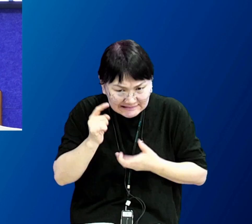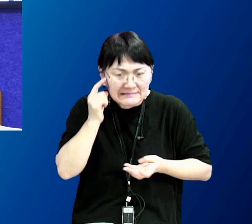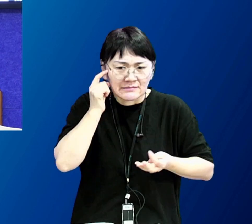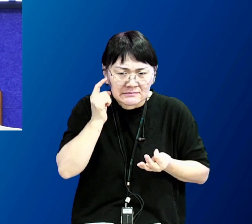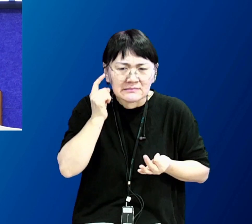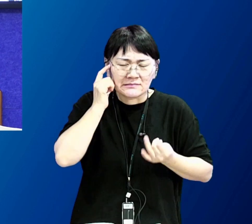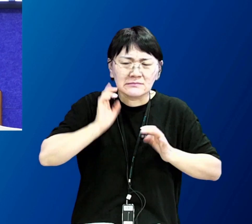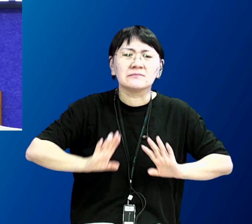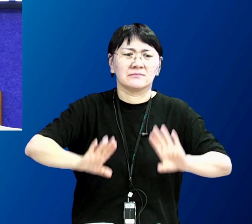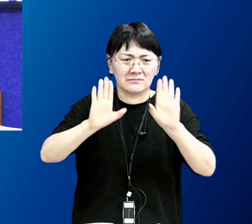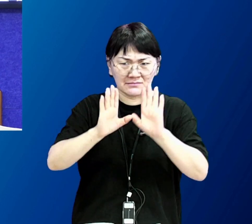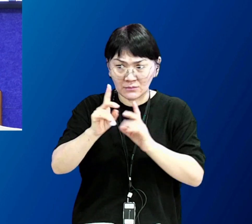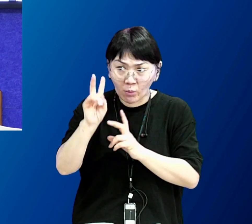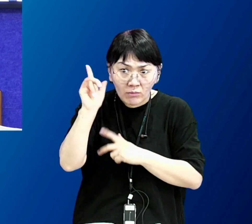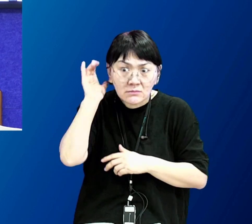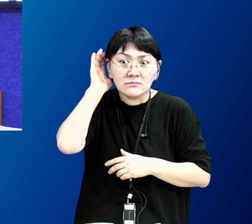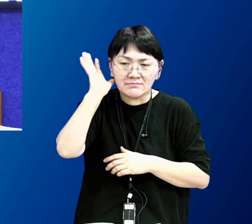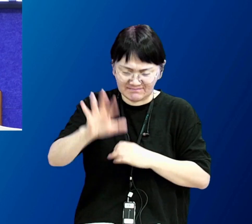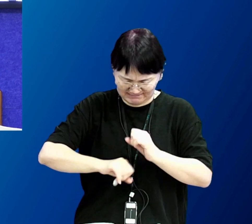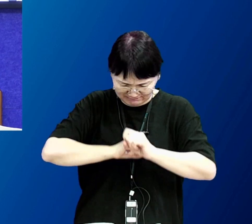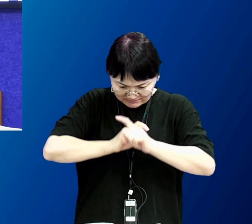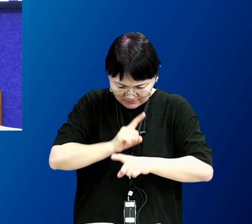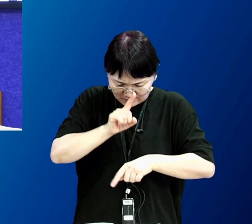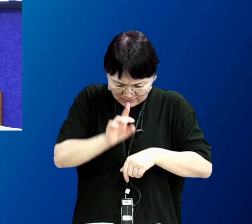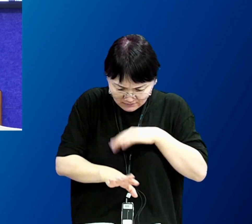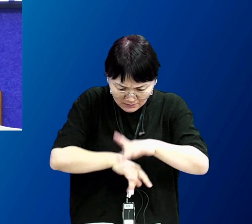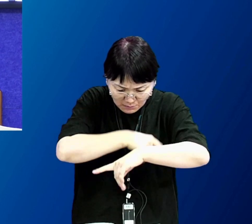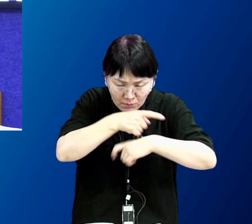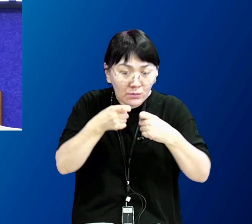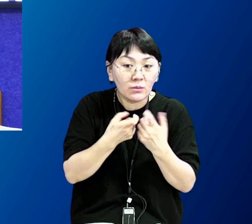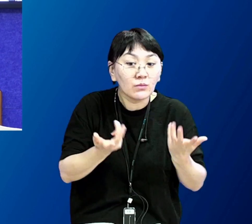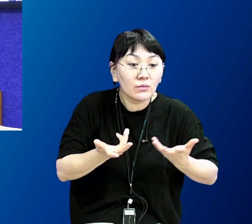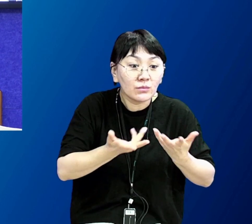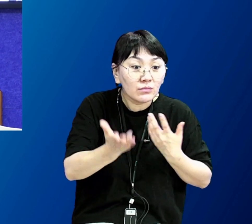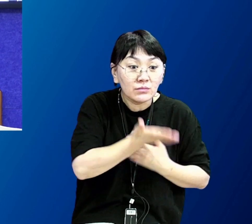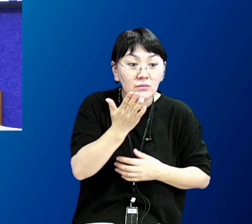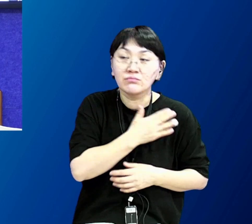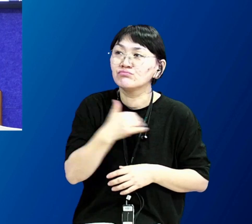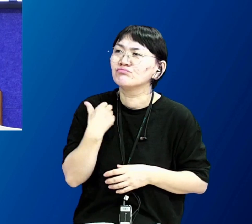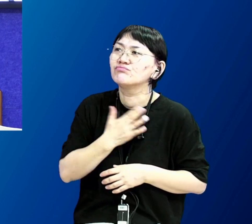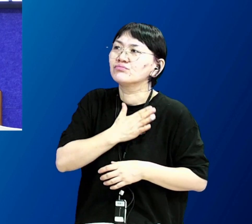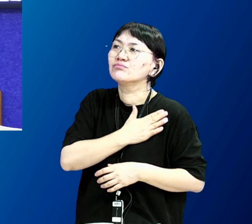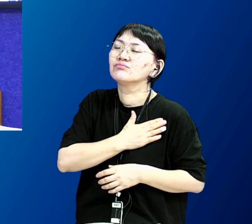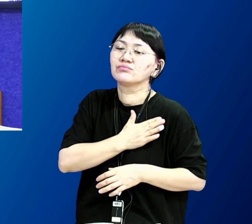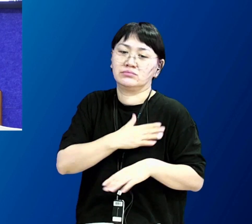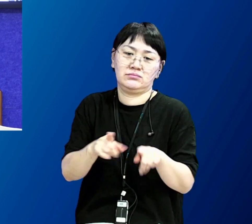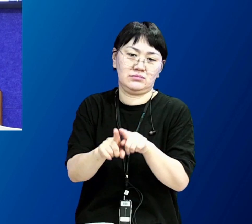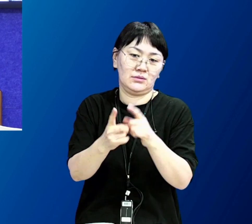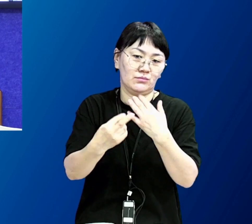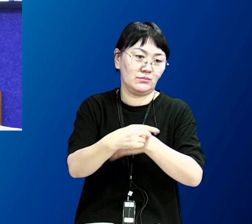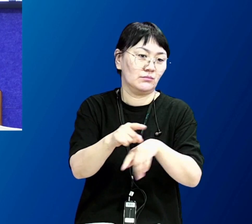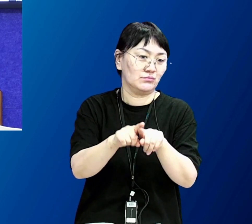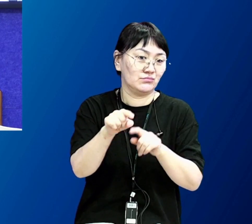үгийг сахин биелүүлж байгаа нь юу юм бол? Бид өхөн мөн эзнийг хайрлж байгаа хэрэг